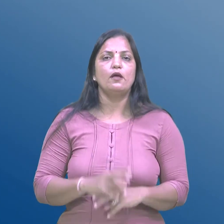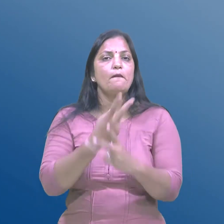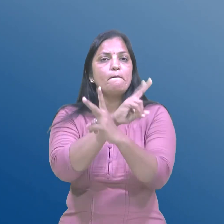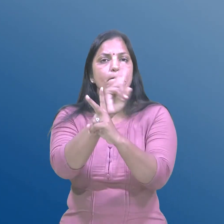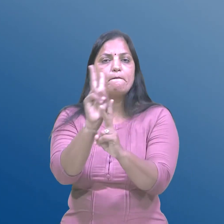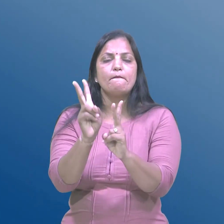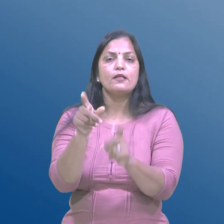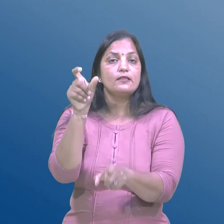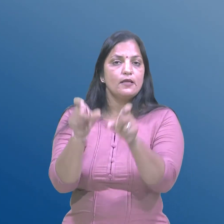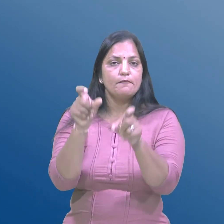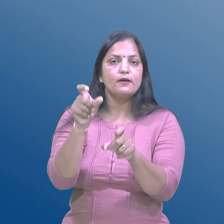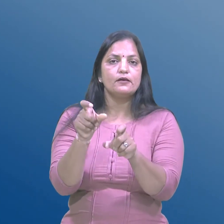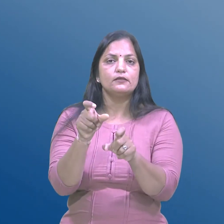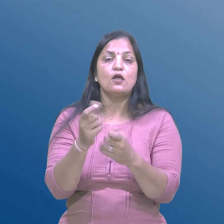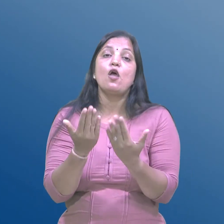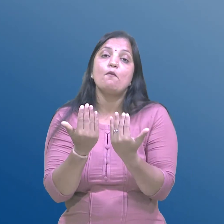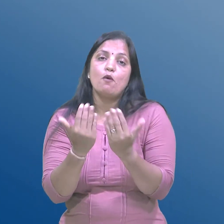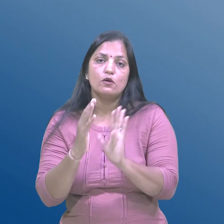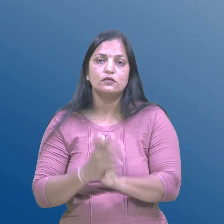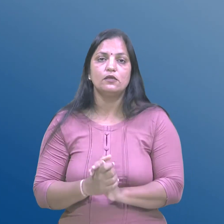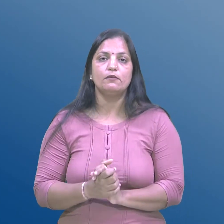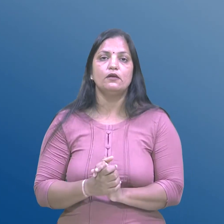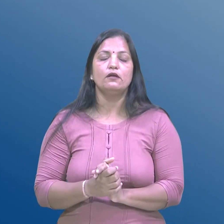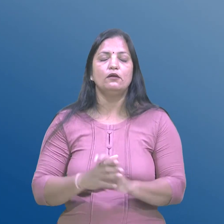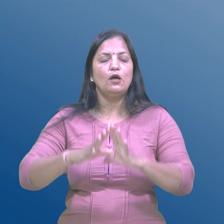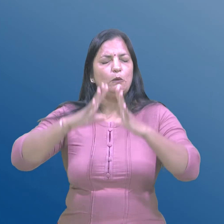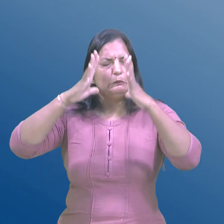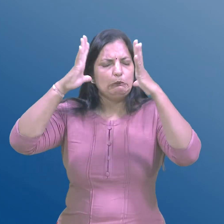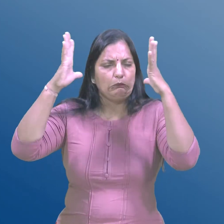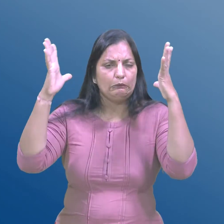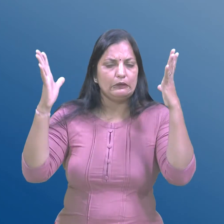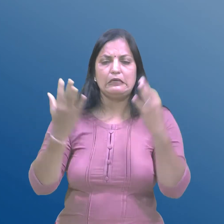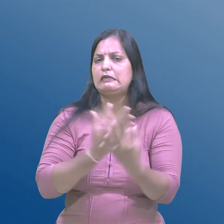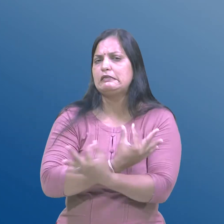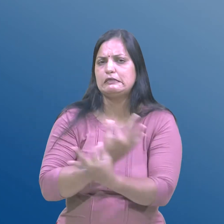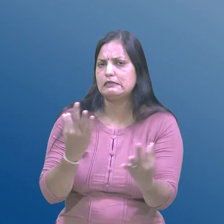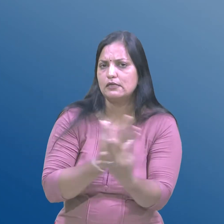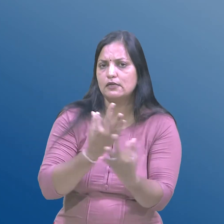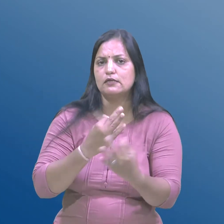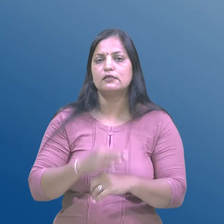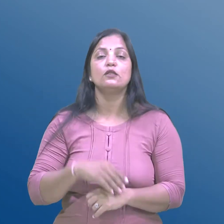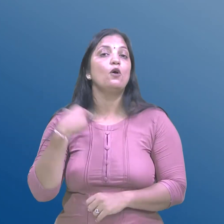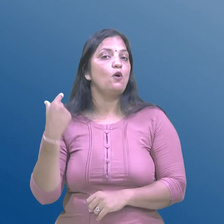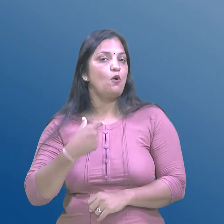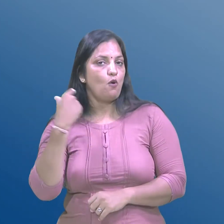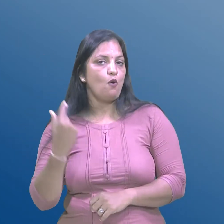લોકો શક્ય એટલા વિશાળ પ્રમાણમાં સારી રીતે ઉપયોગ કરી શકે છે